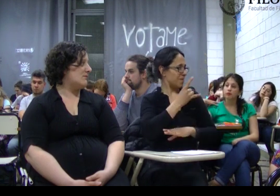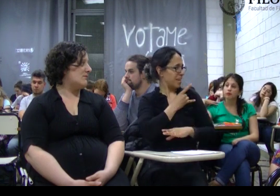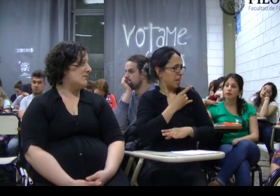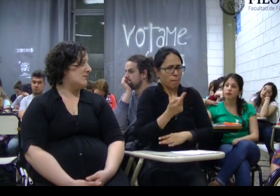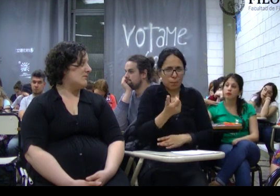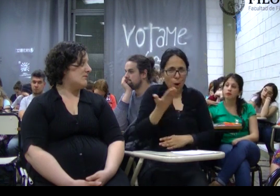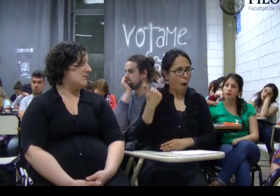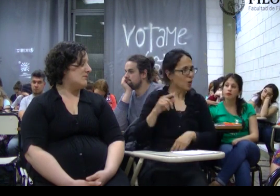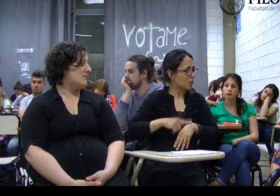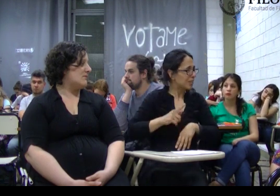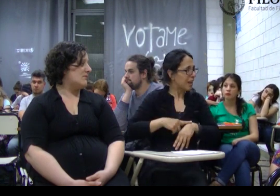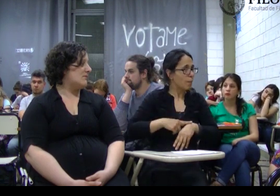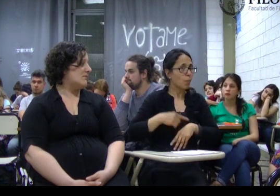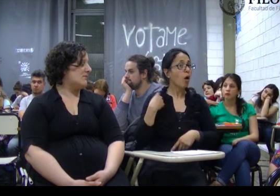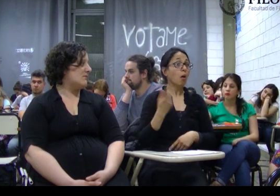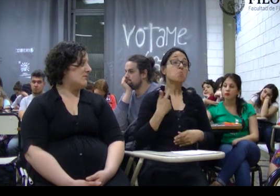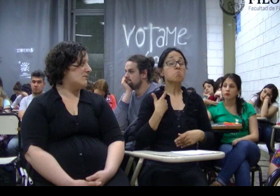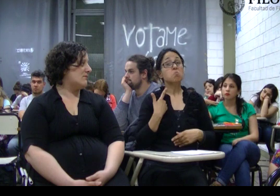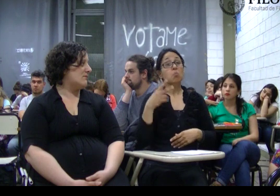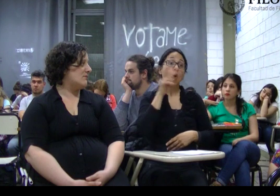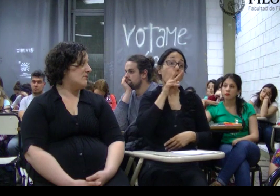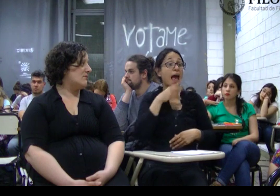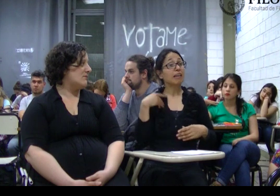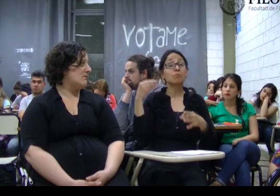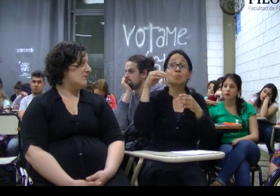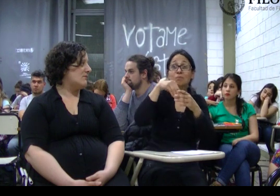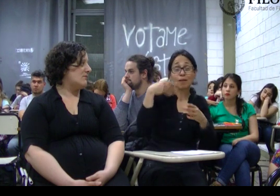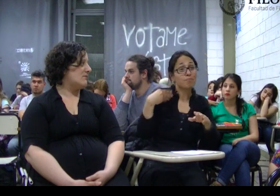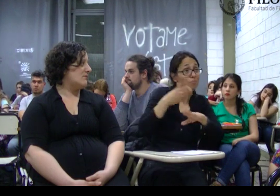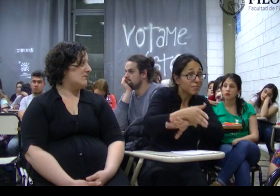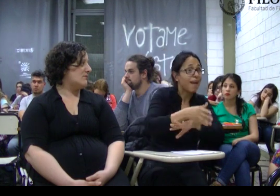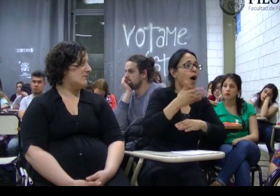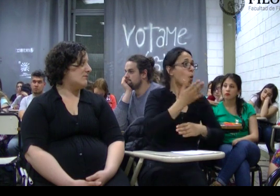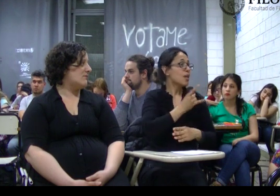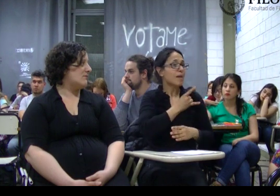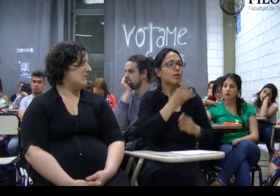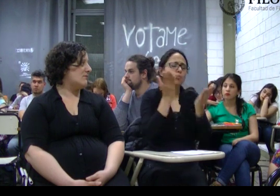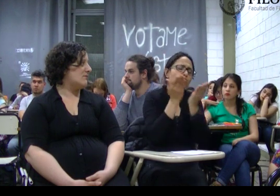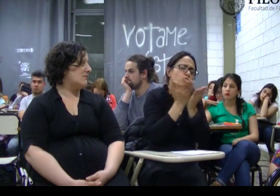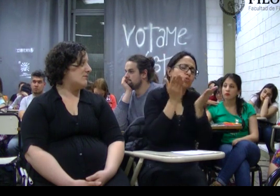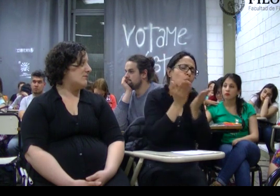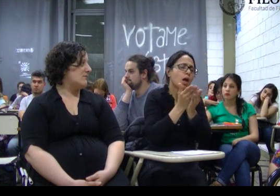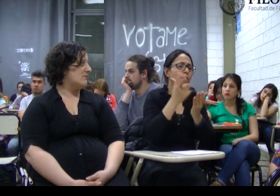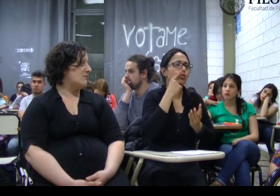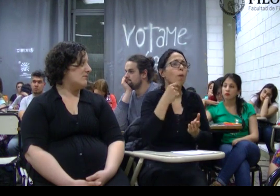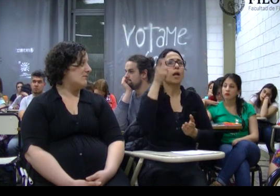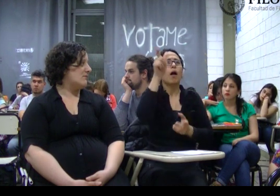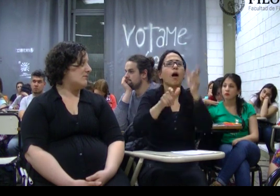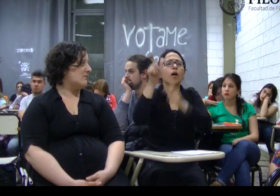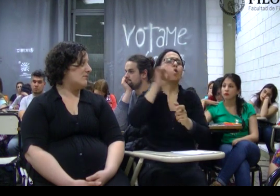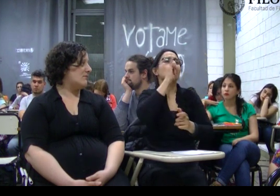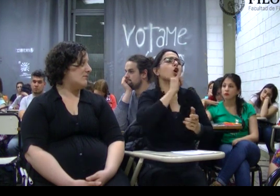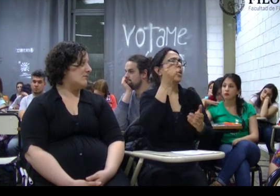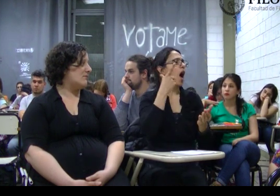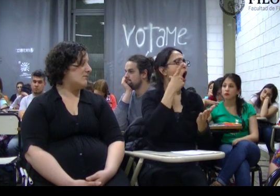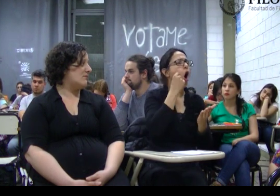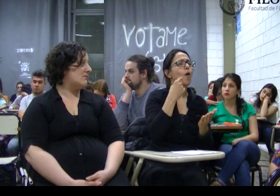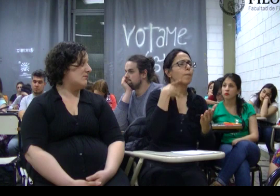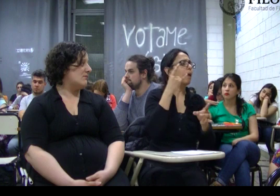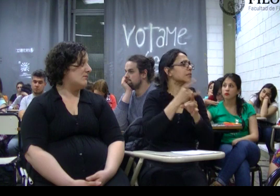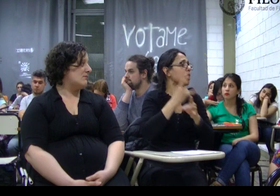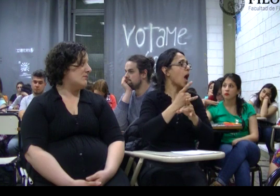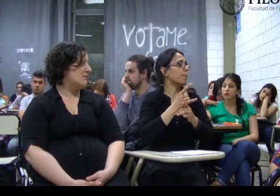preguntas válidas para la sociedad que es masculino, que es de ese sujeto masculino. Entonces decimos, es masculino, es blanco, es europeo,